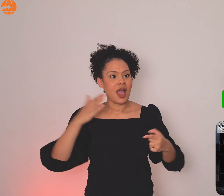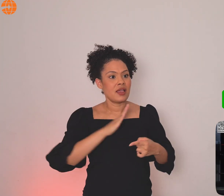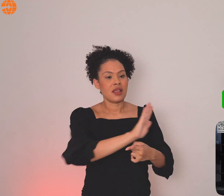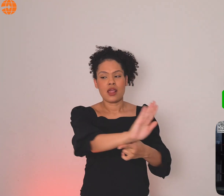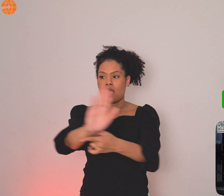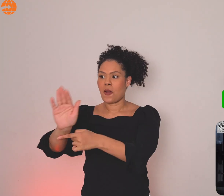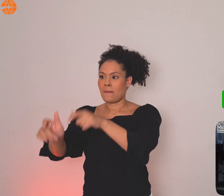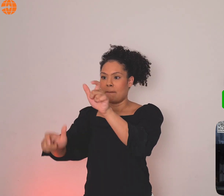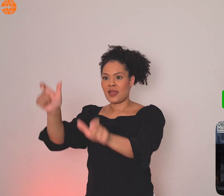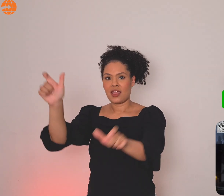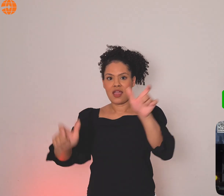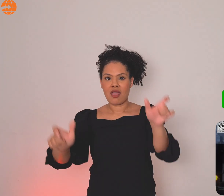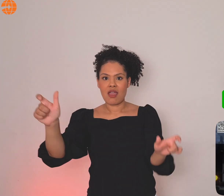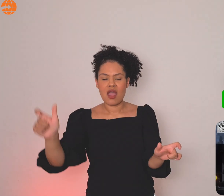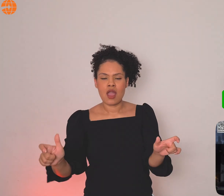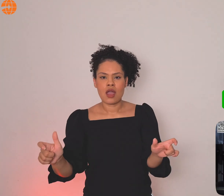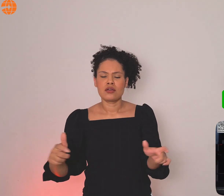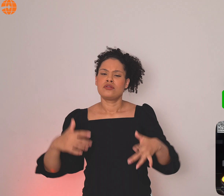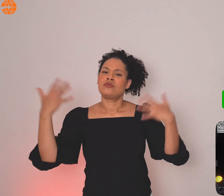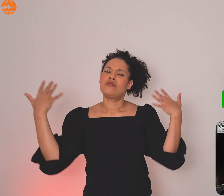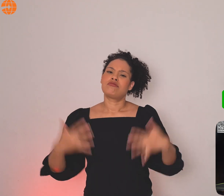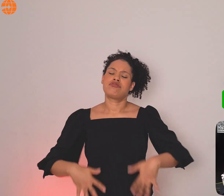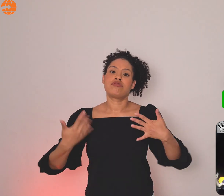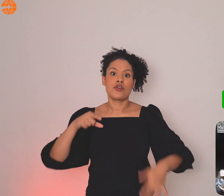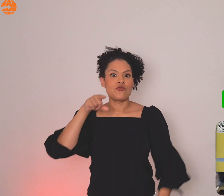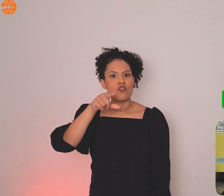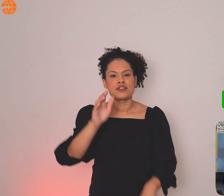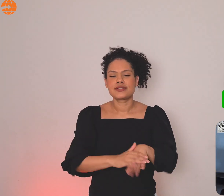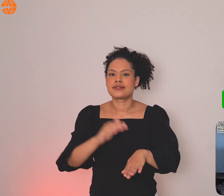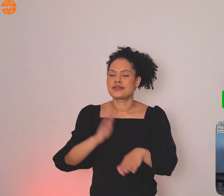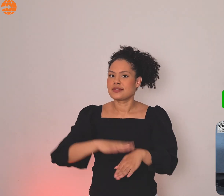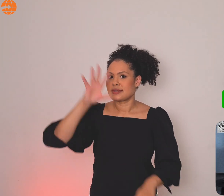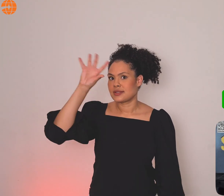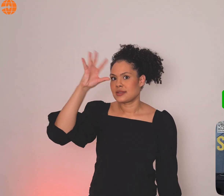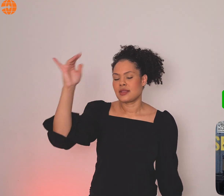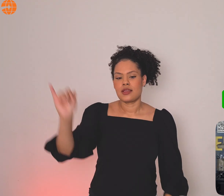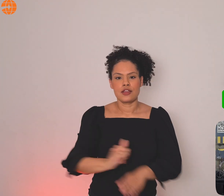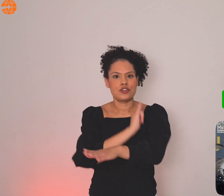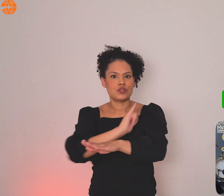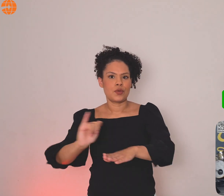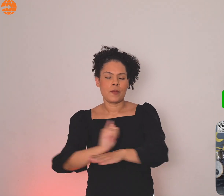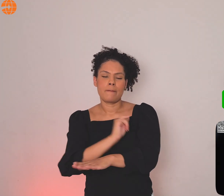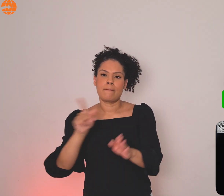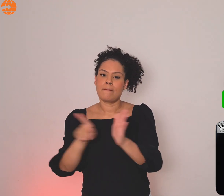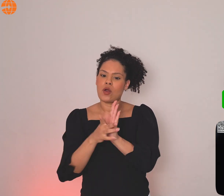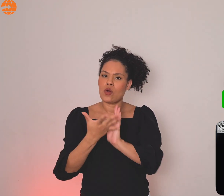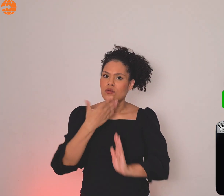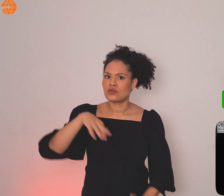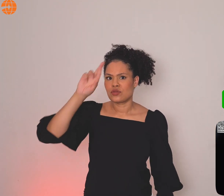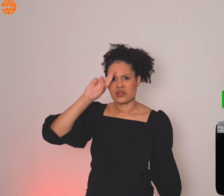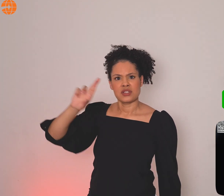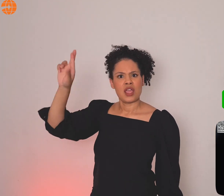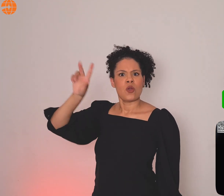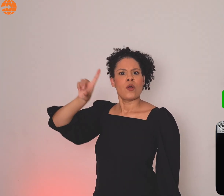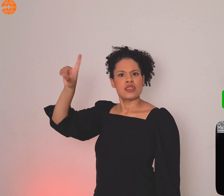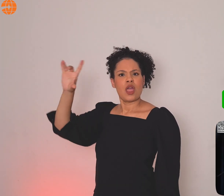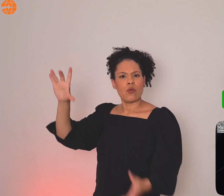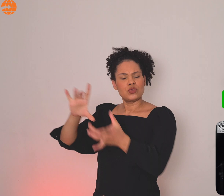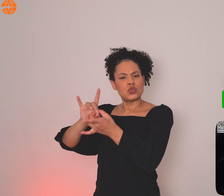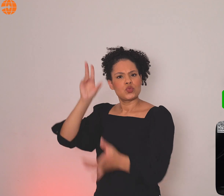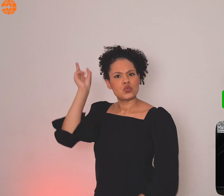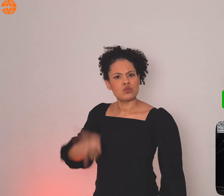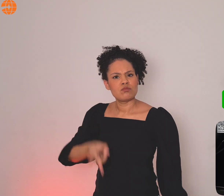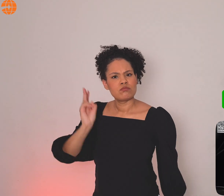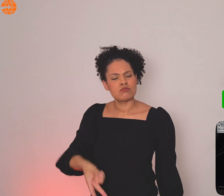de você, ao teu redor, quando você decidir ser instrumento do Senhor, quando você decidir andar com Ele no dia a dia, quando